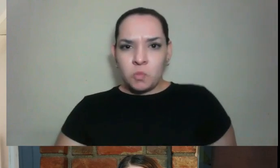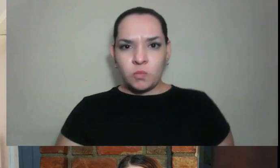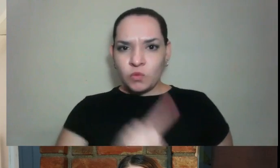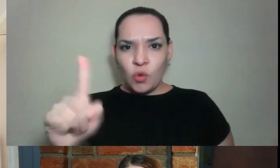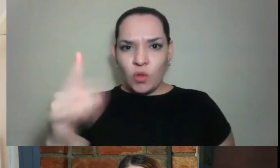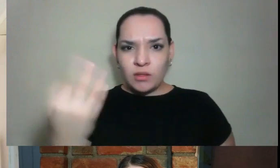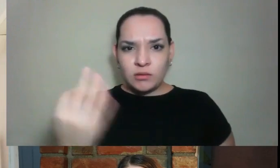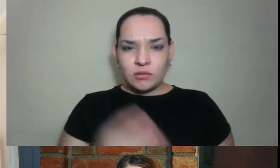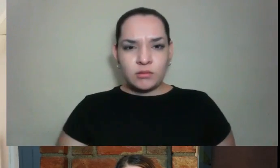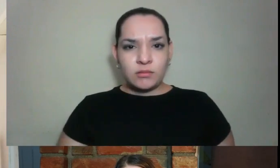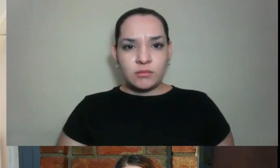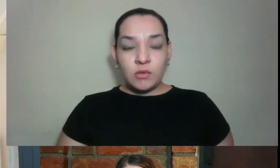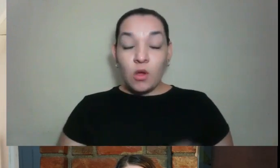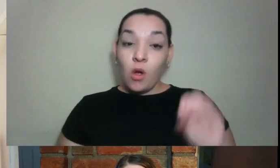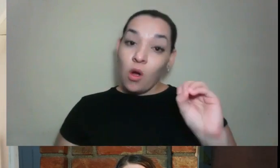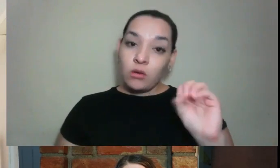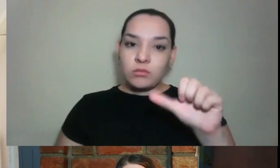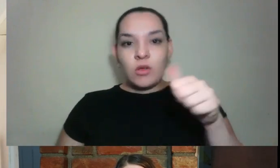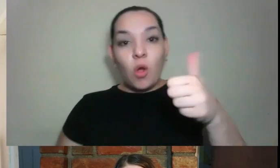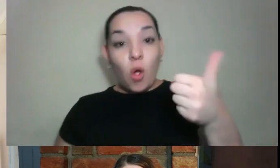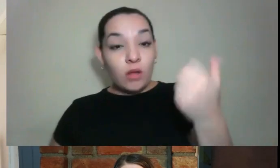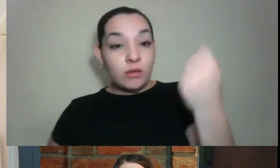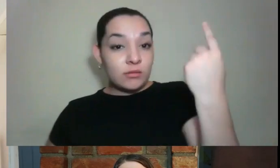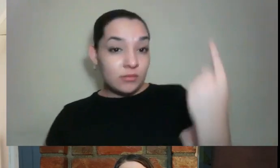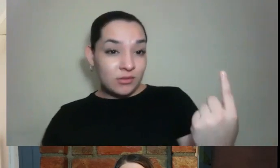No necesita que otra persona